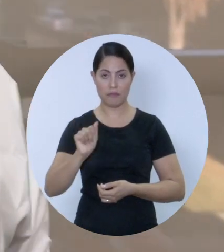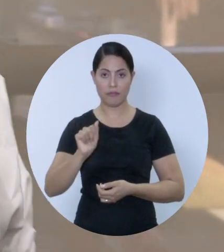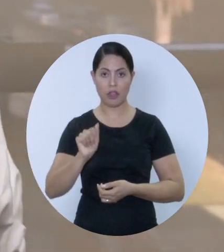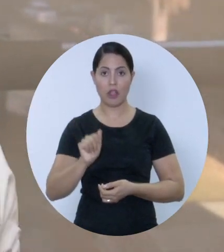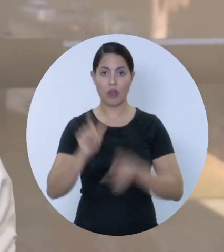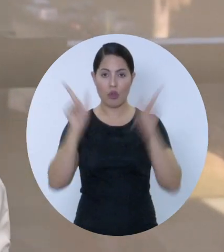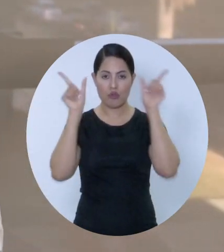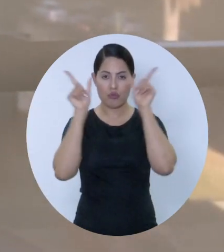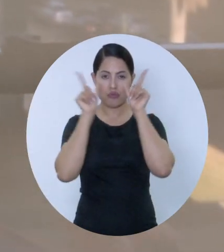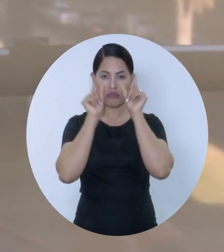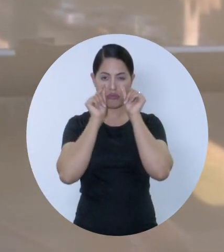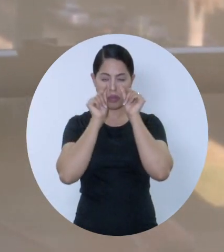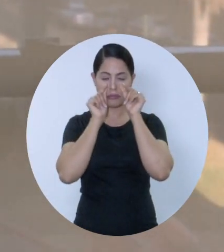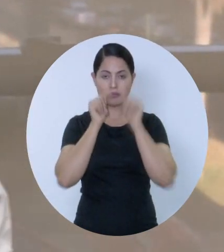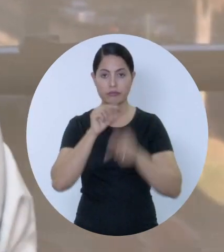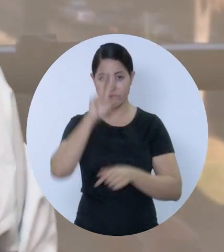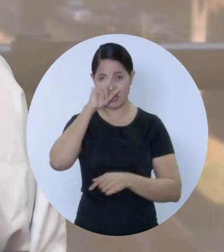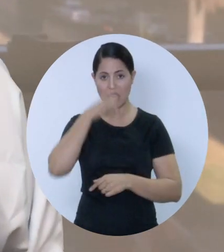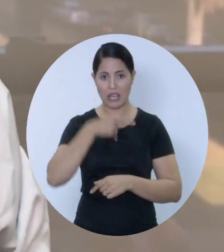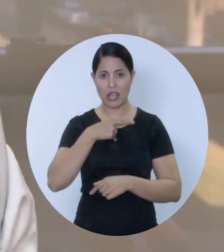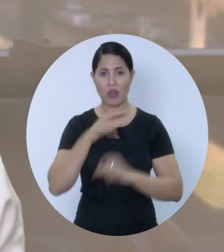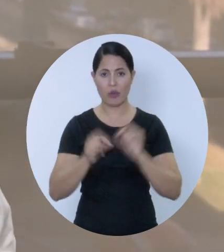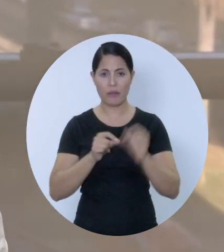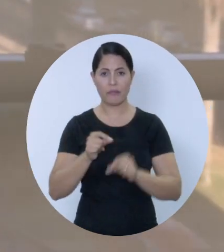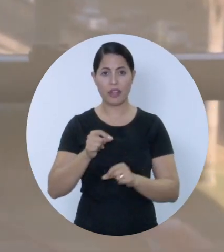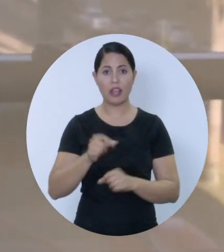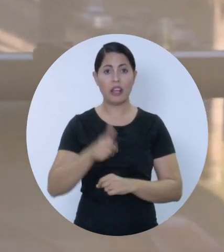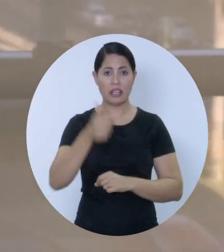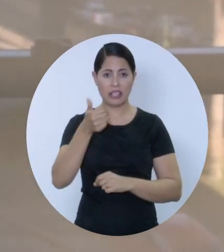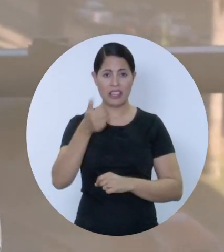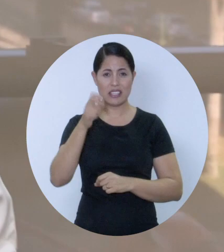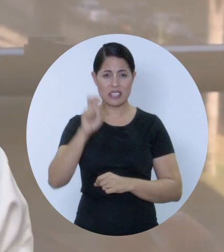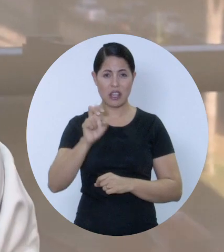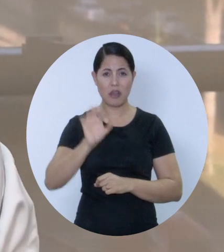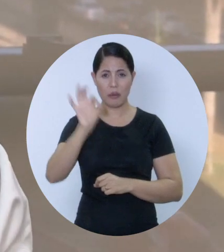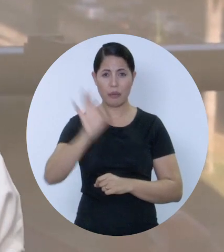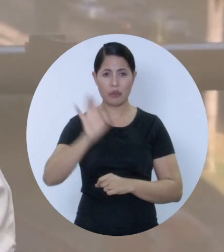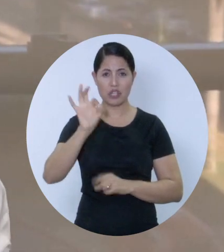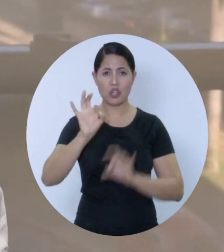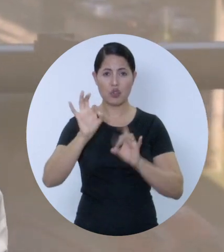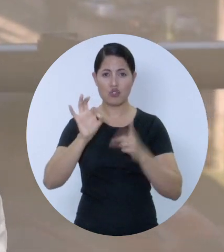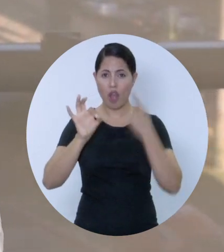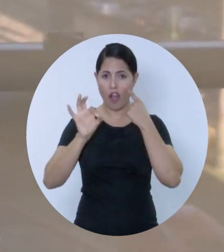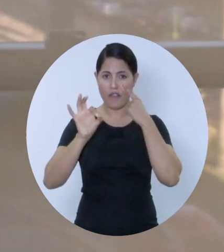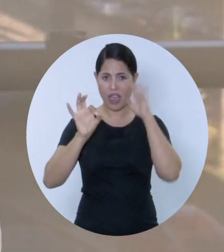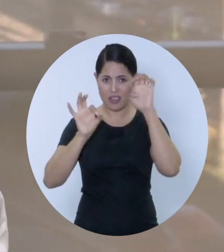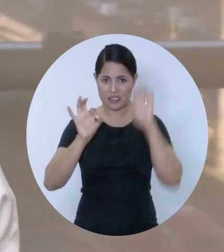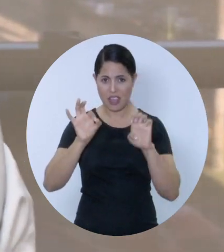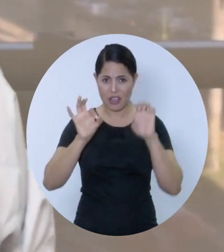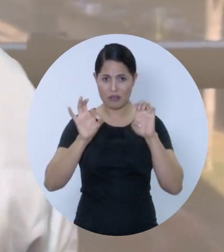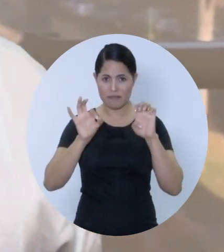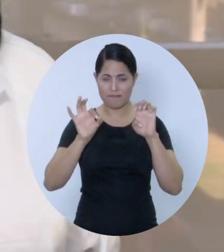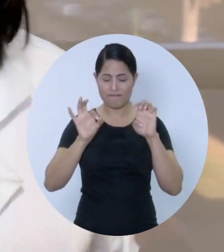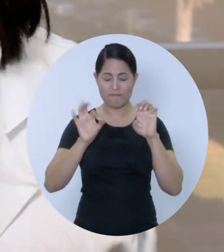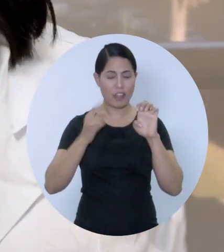sou baixa visão. Na verdade, eu tenho 15% do olho esquerdo. Do olho direito